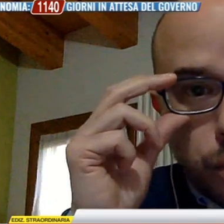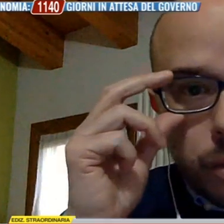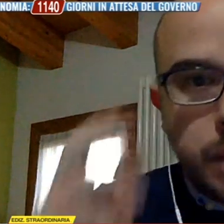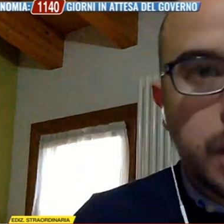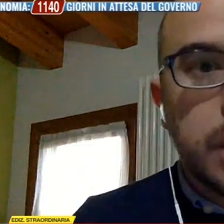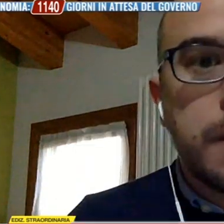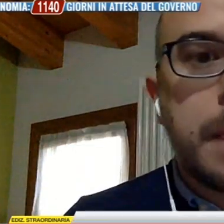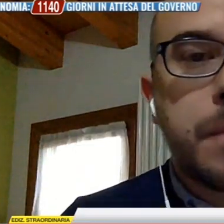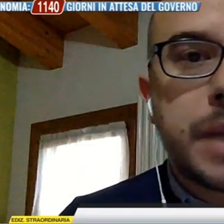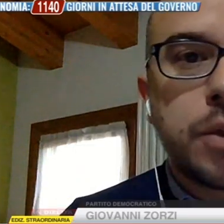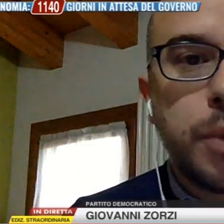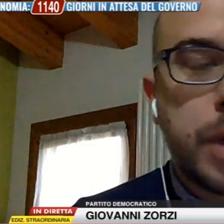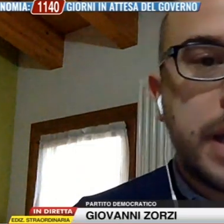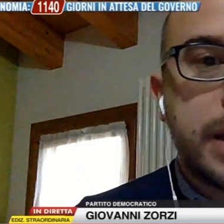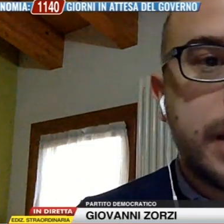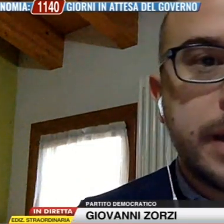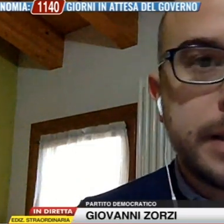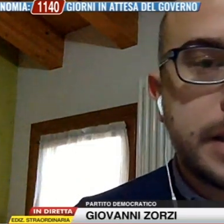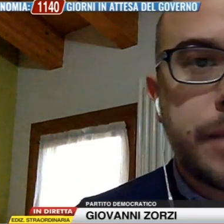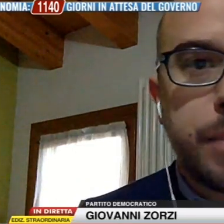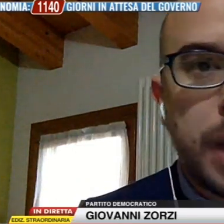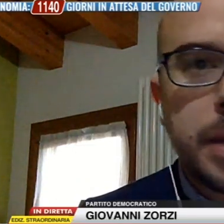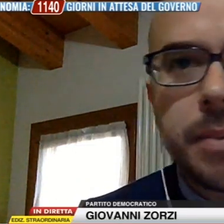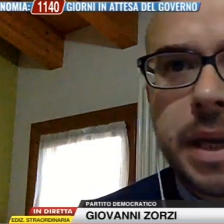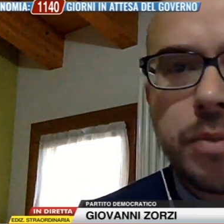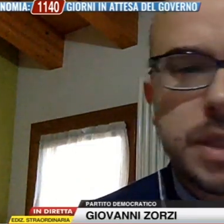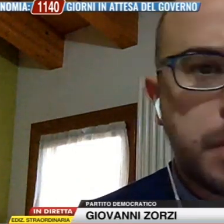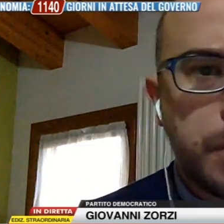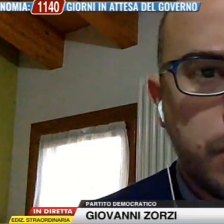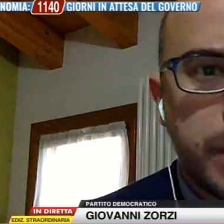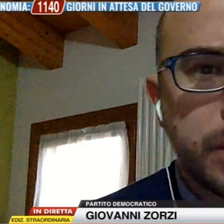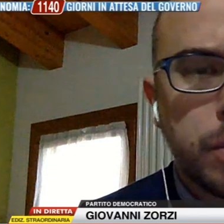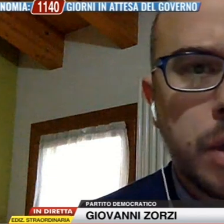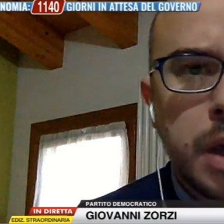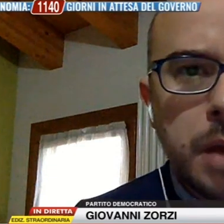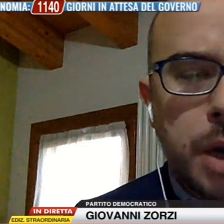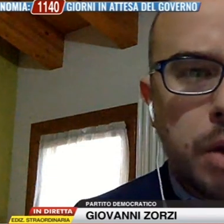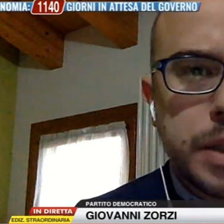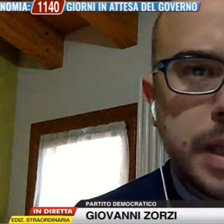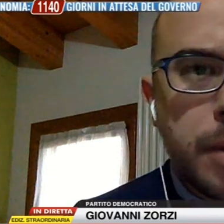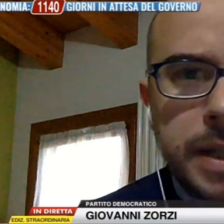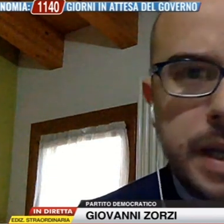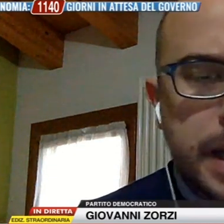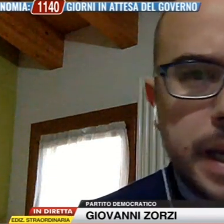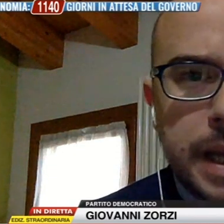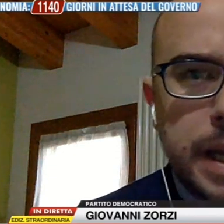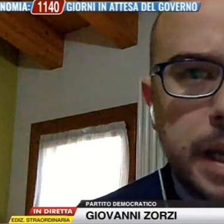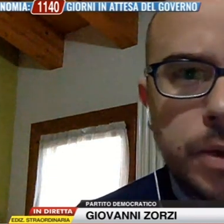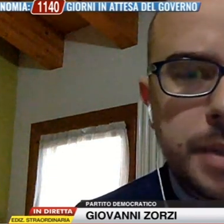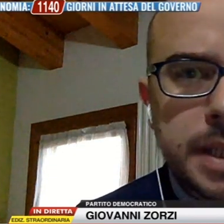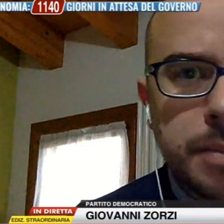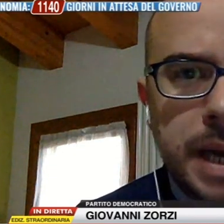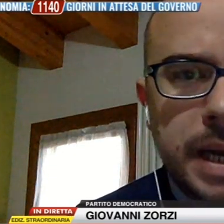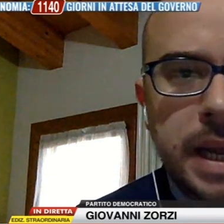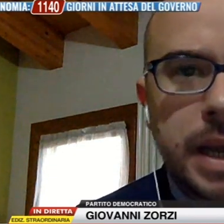punto. Tanto più che, senza far polemica, perché non mi sembra proprio il momento, però se andiamo a vedere nelle